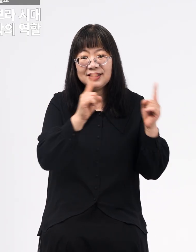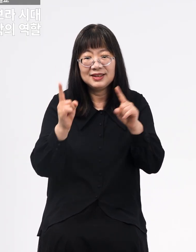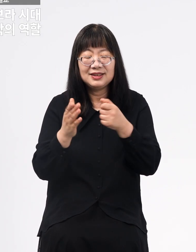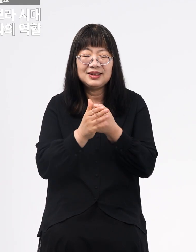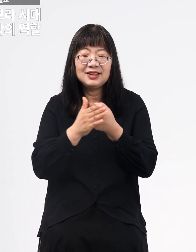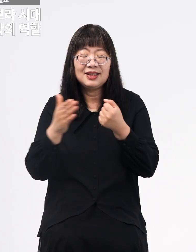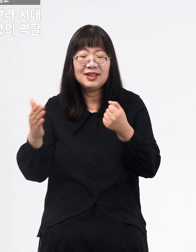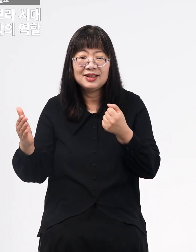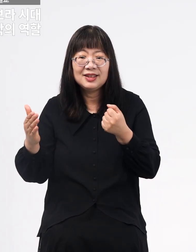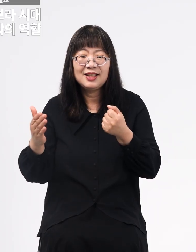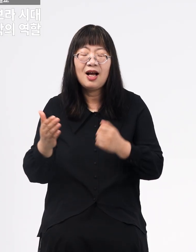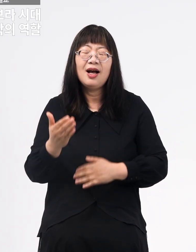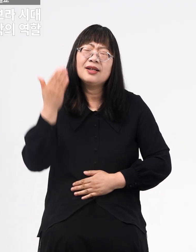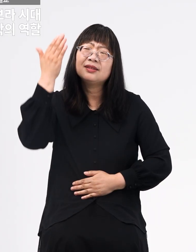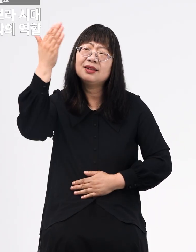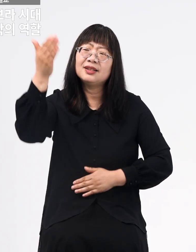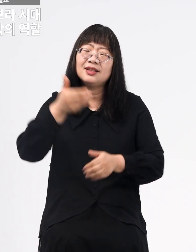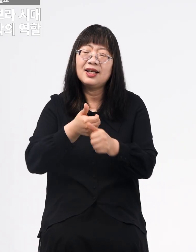일으키시니 그를 이길 자